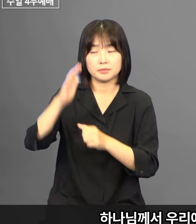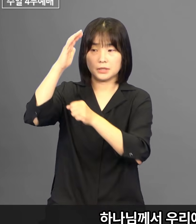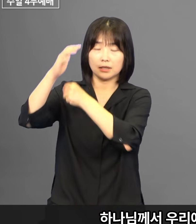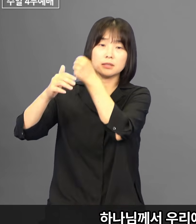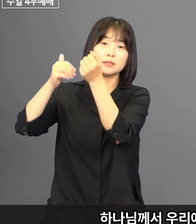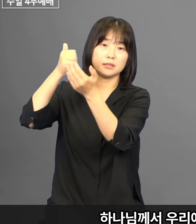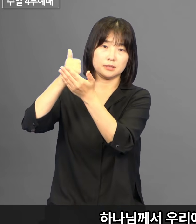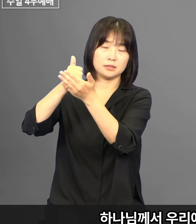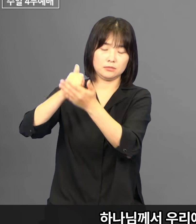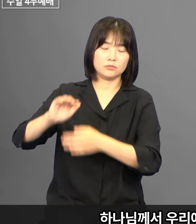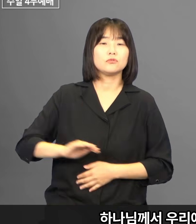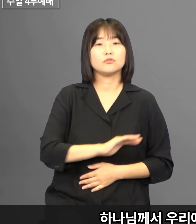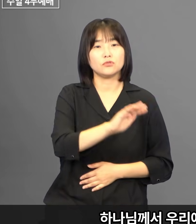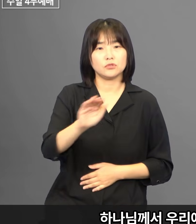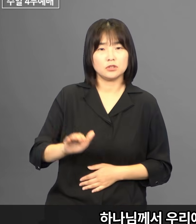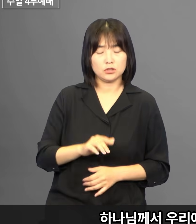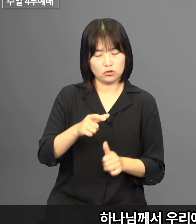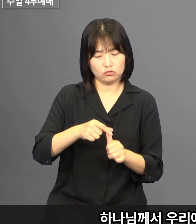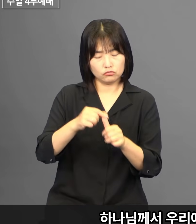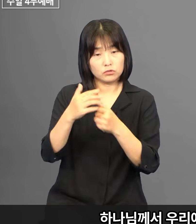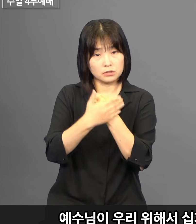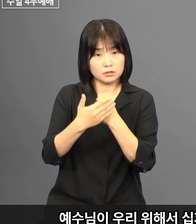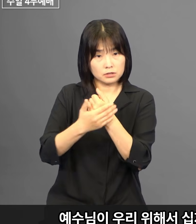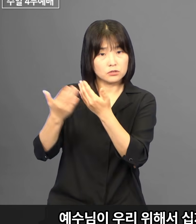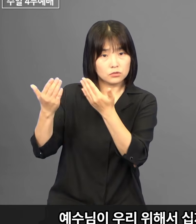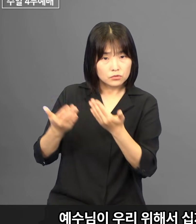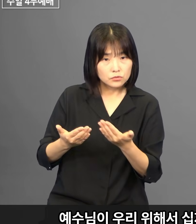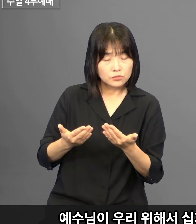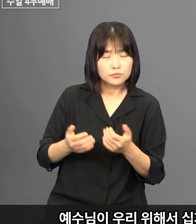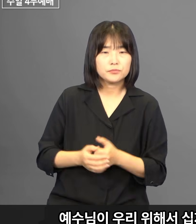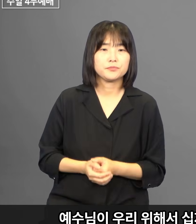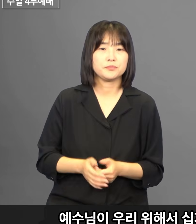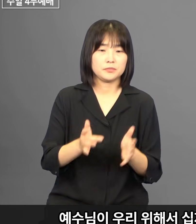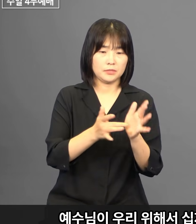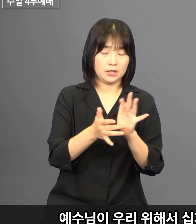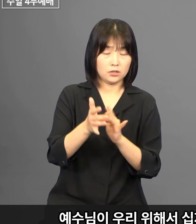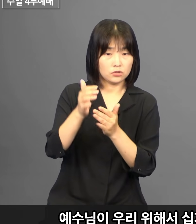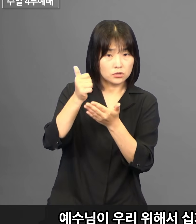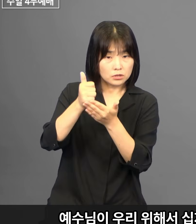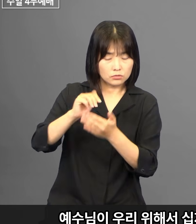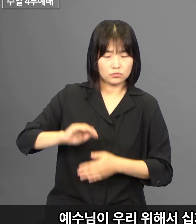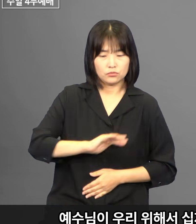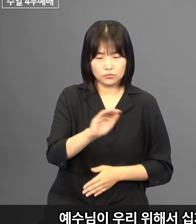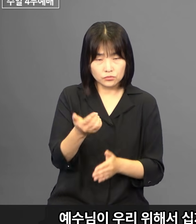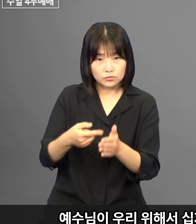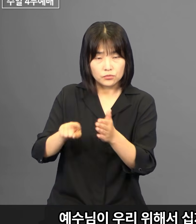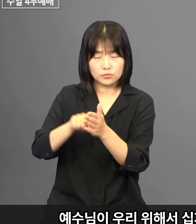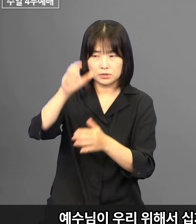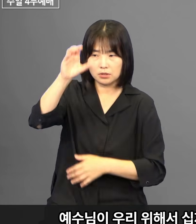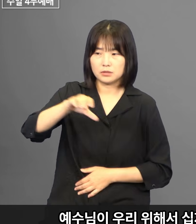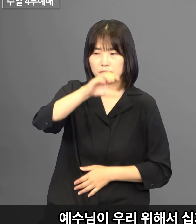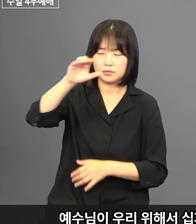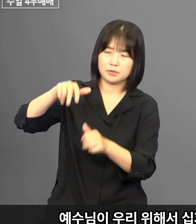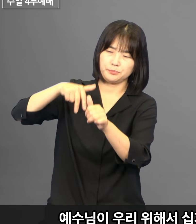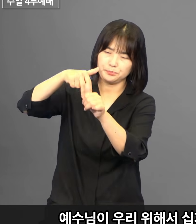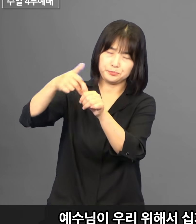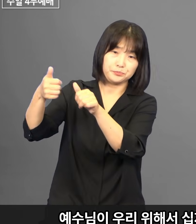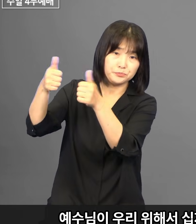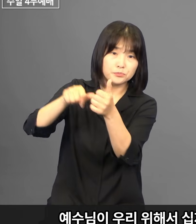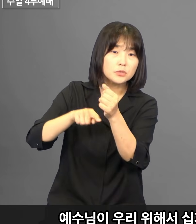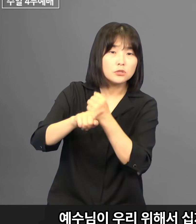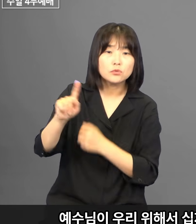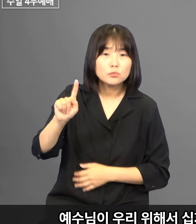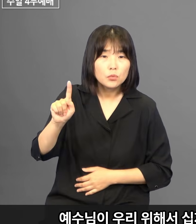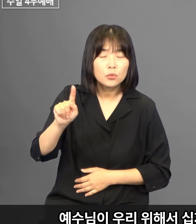하나님께서 우리에게 구원의 은혜를 주신 것, 예수님이 우리 위해서 십자가에 죽으신 이유는 딱